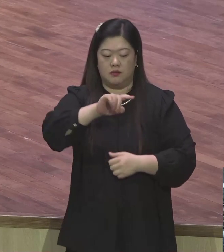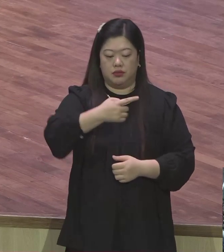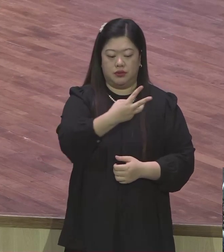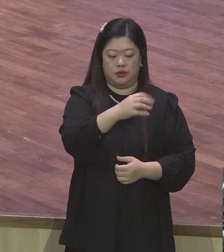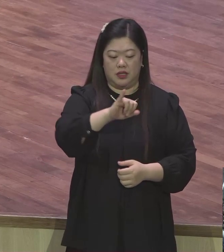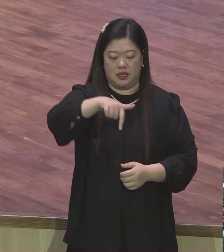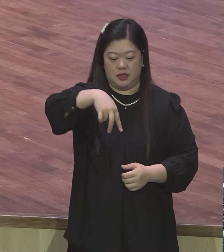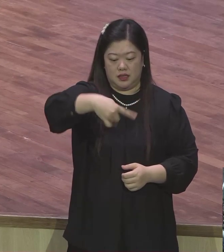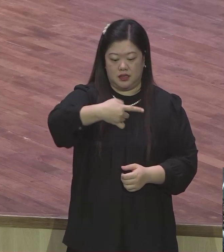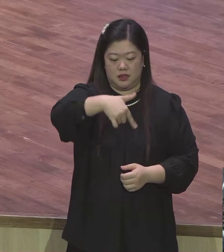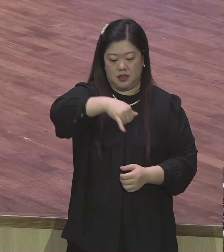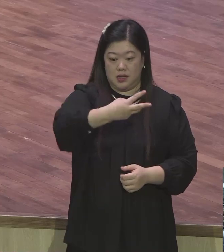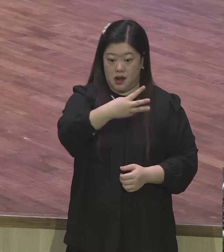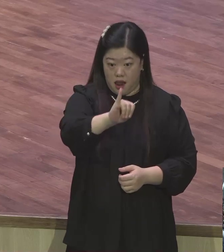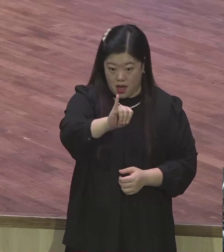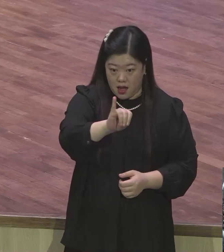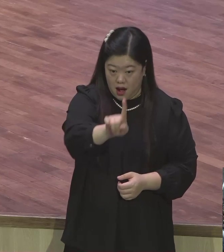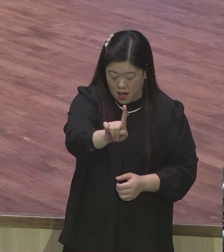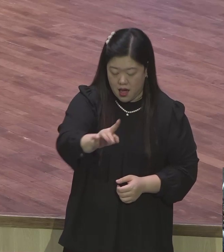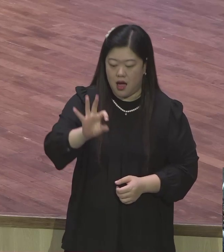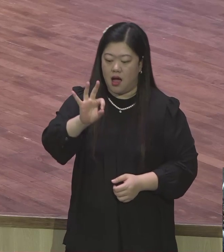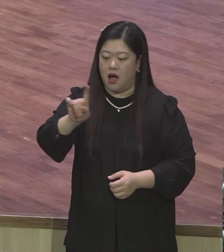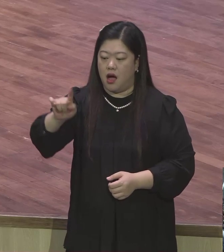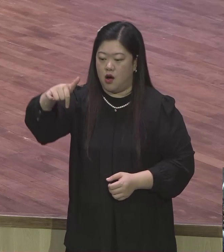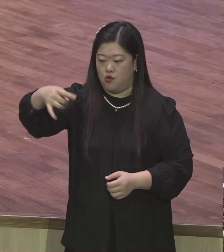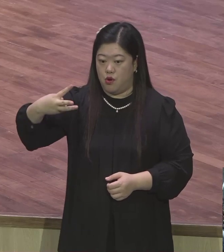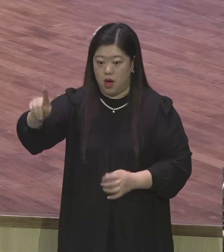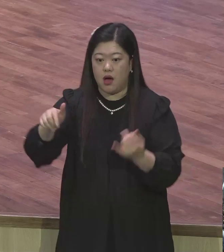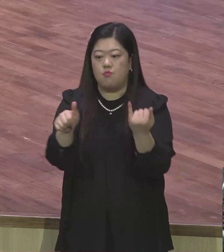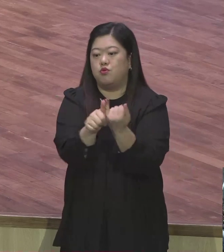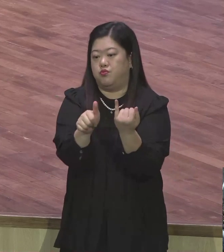내 목숨을 위하여 자기들의 목까지도